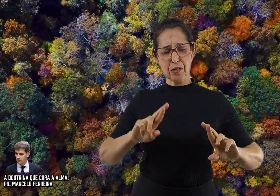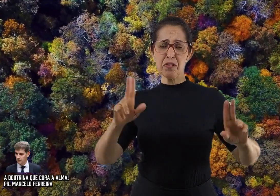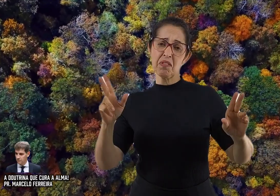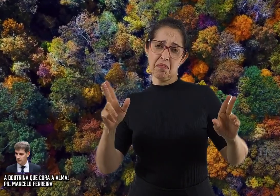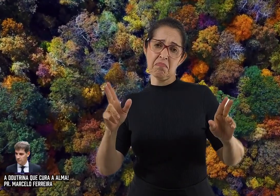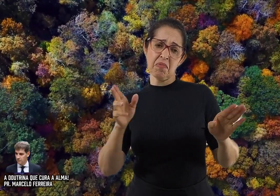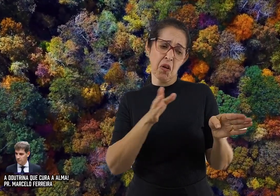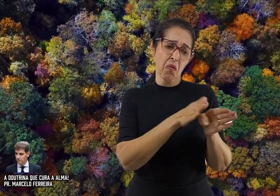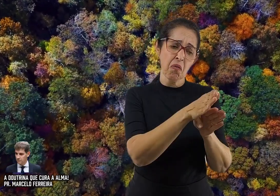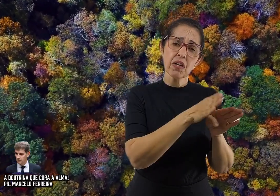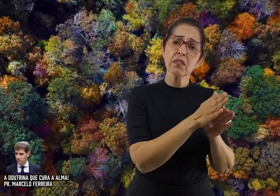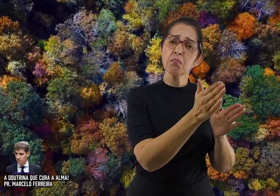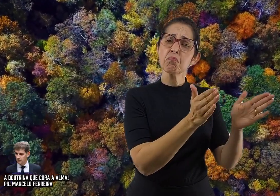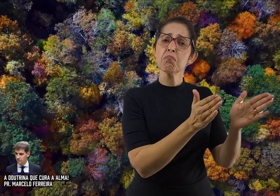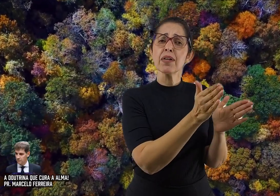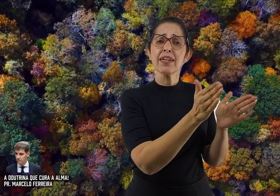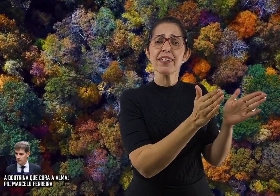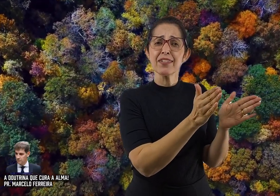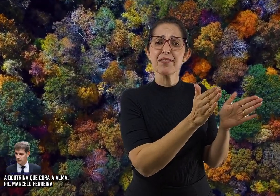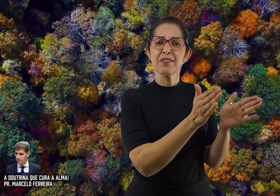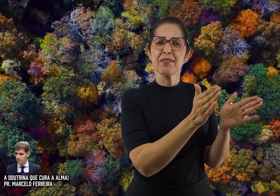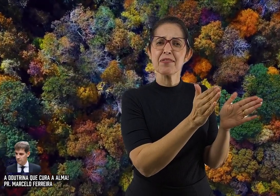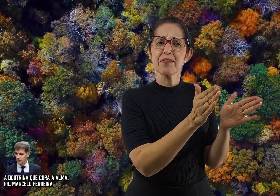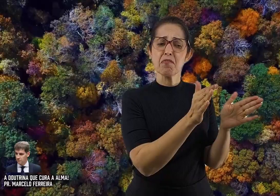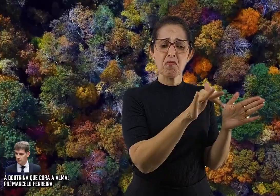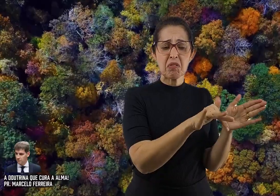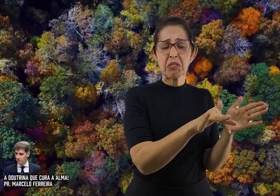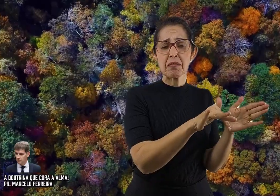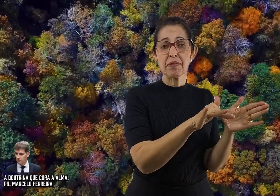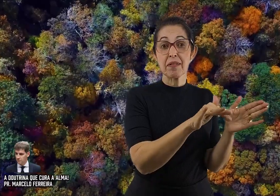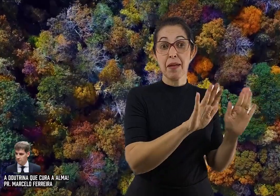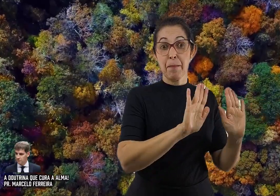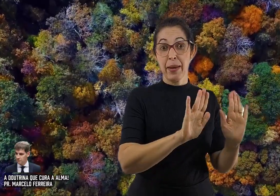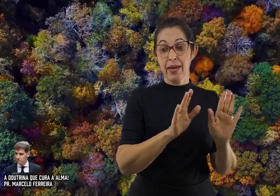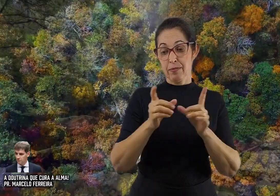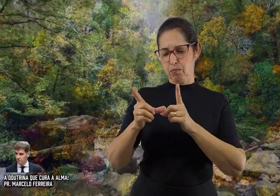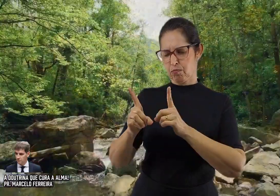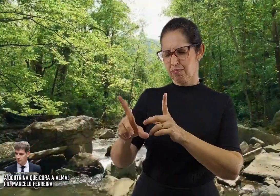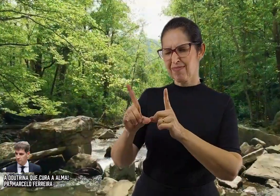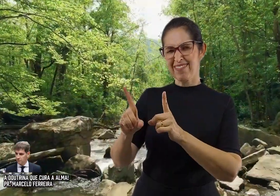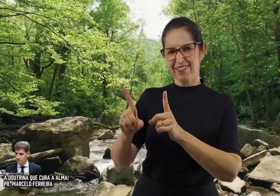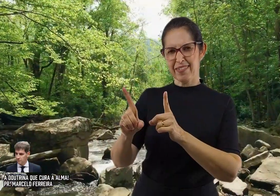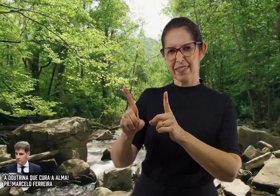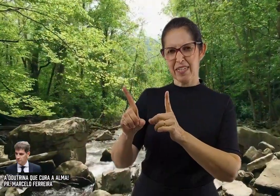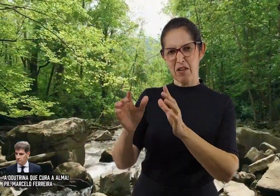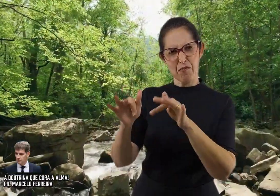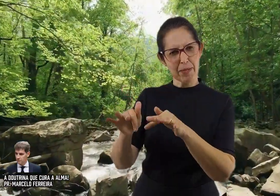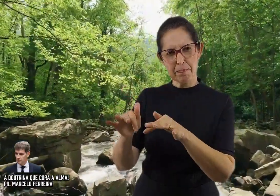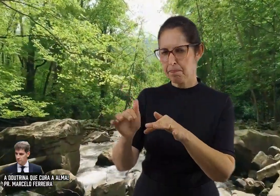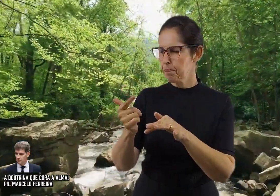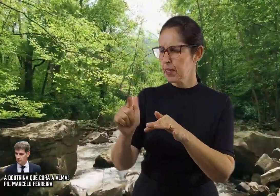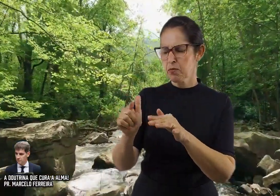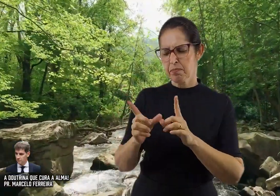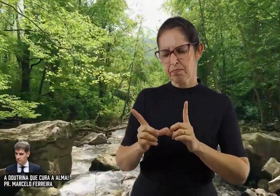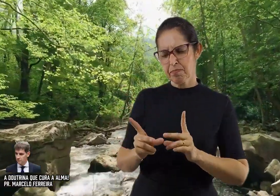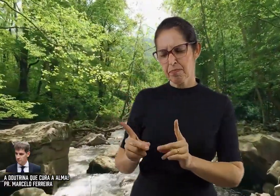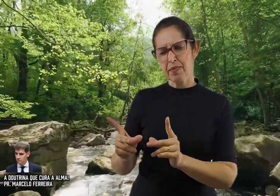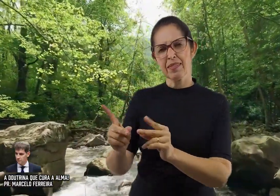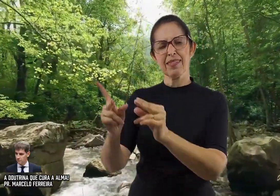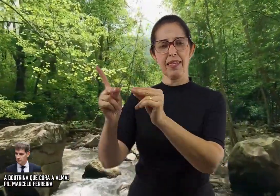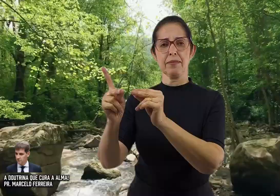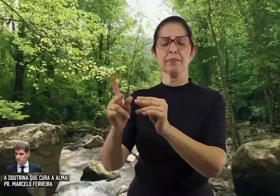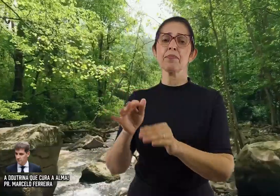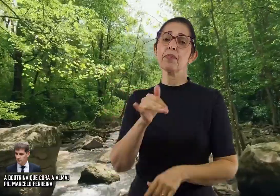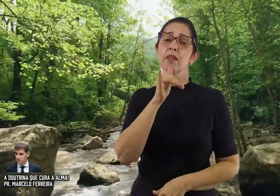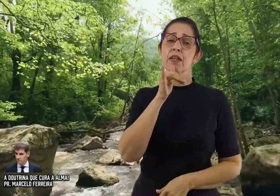por um tempo. Uma doutrina do Senhor, doutrina é para sempre. Então, a reunião das